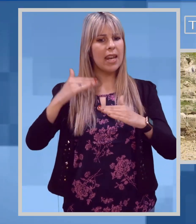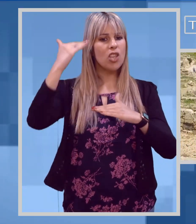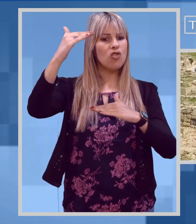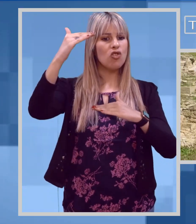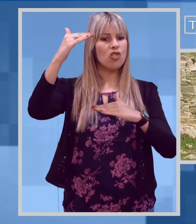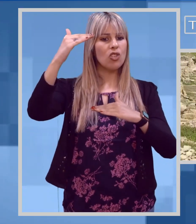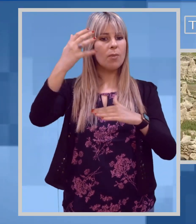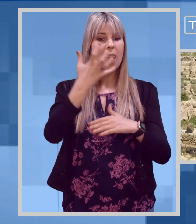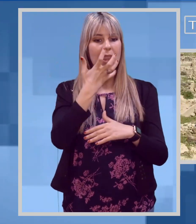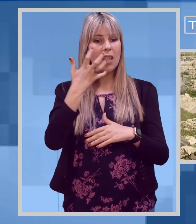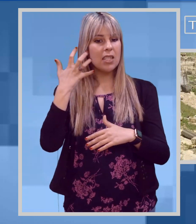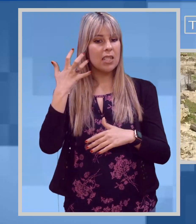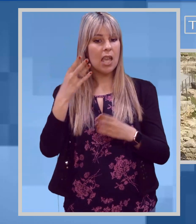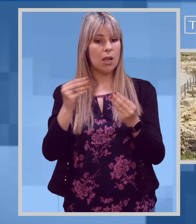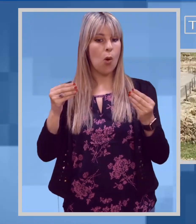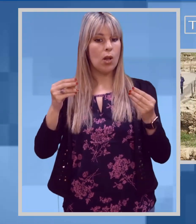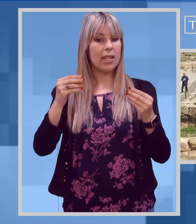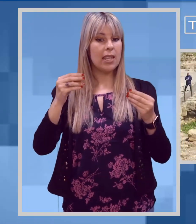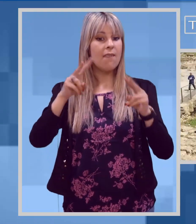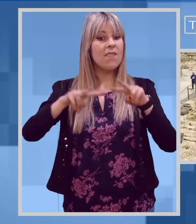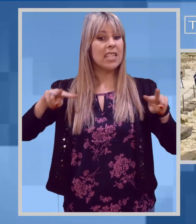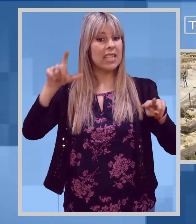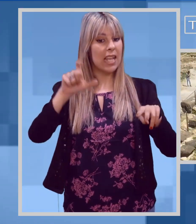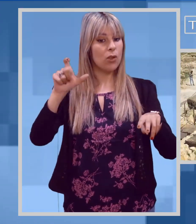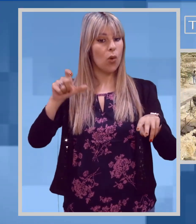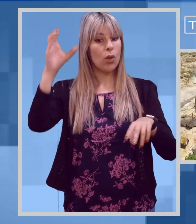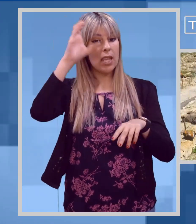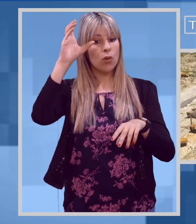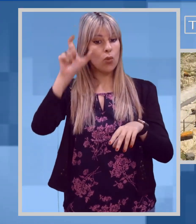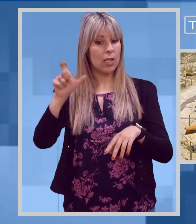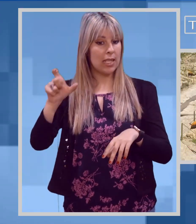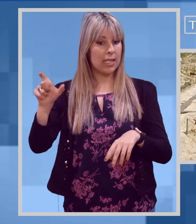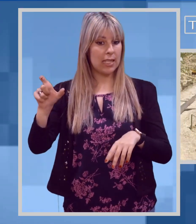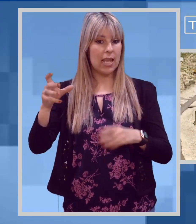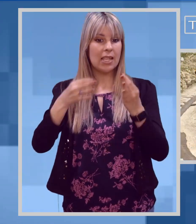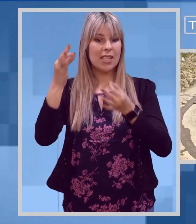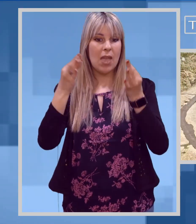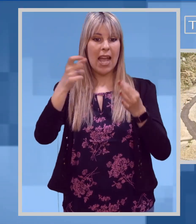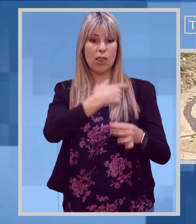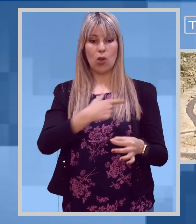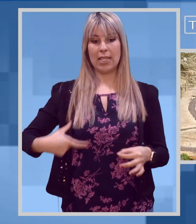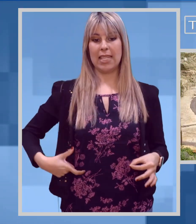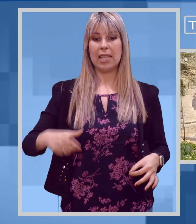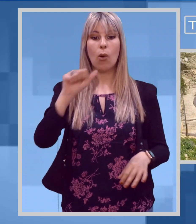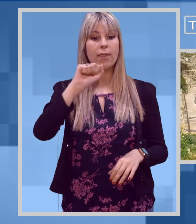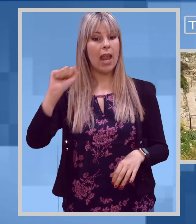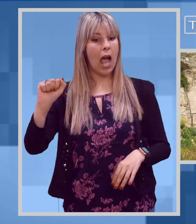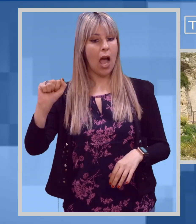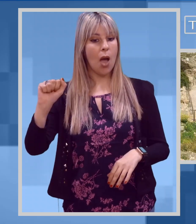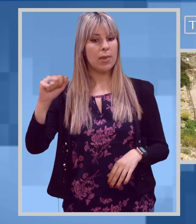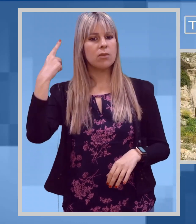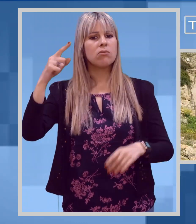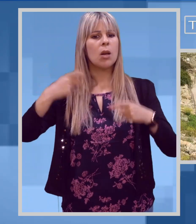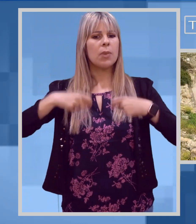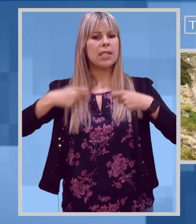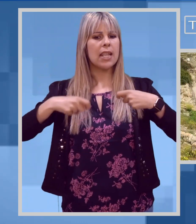visitatori e turisti, ha affermato il sindaco Andrea Abis. Per il presidente della Fondazione